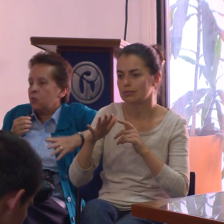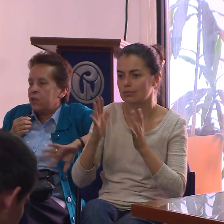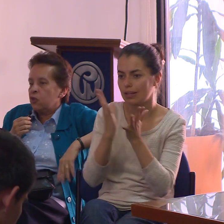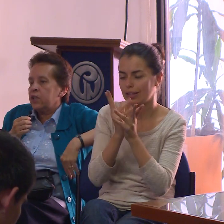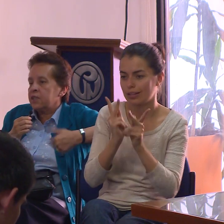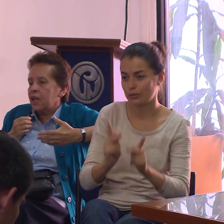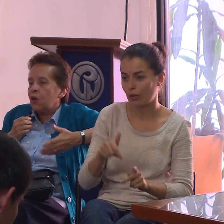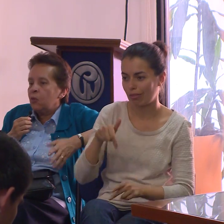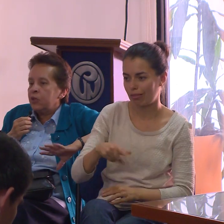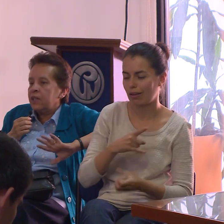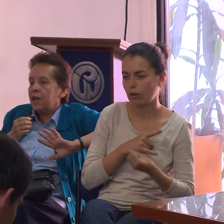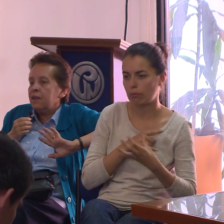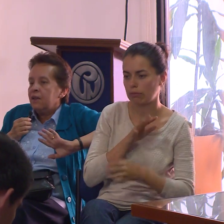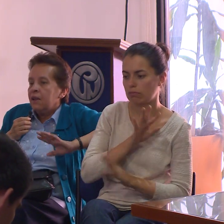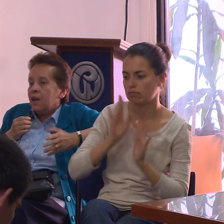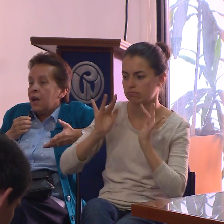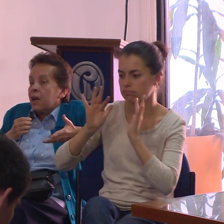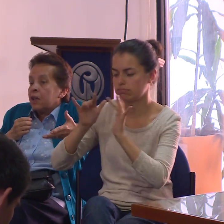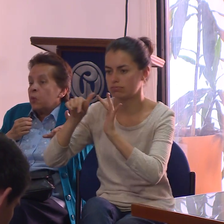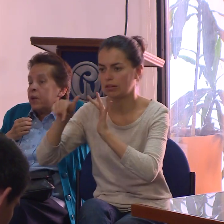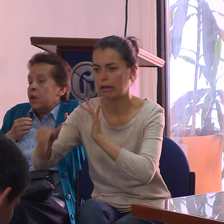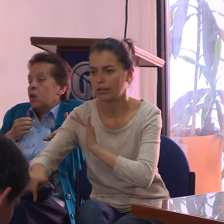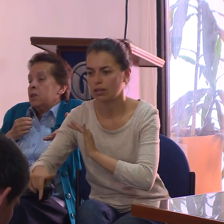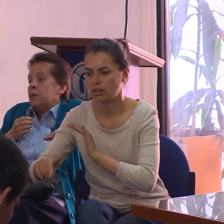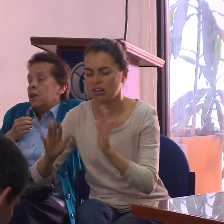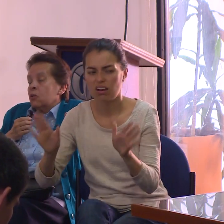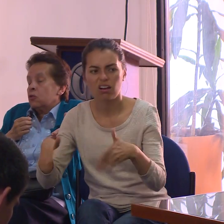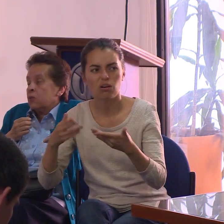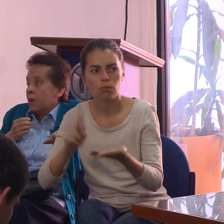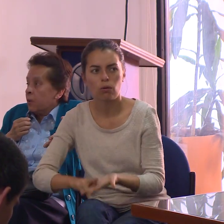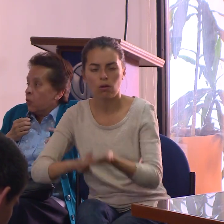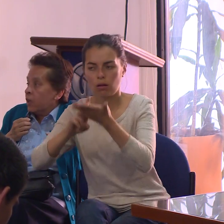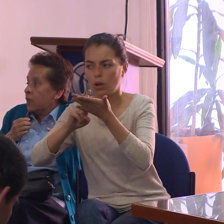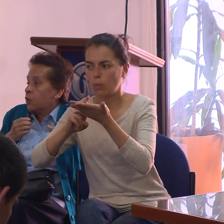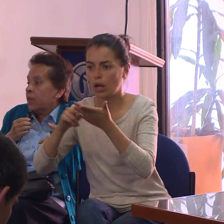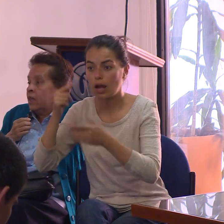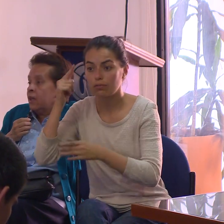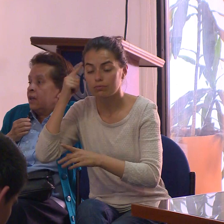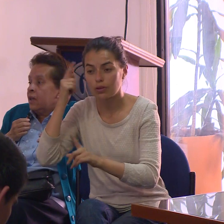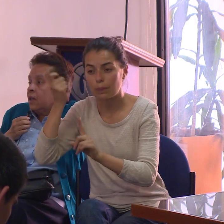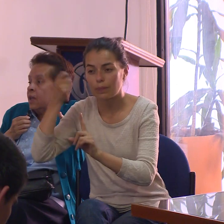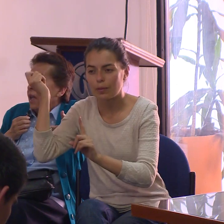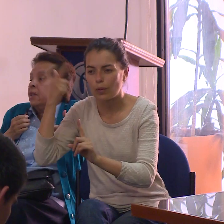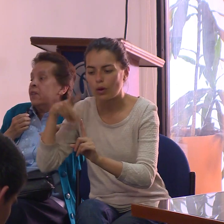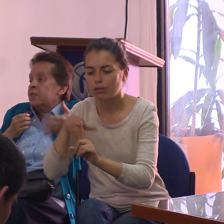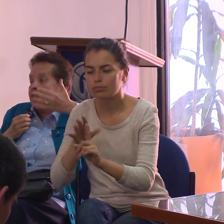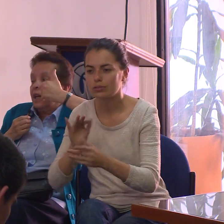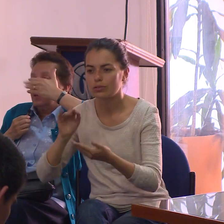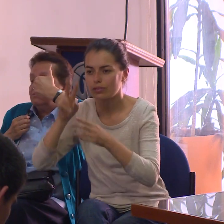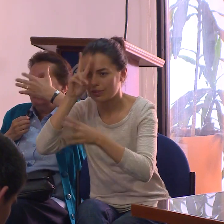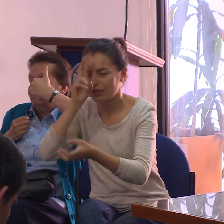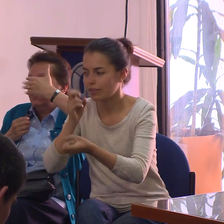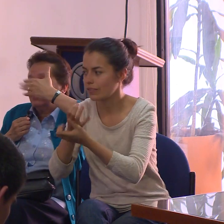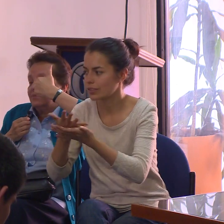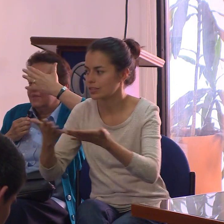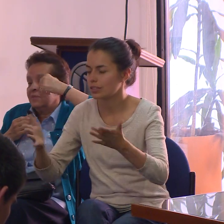también a los mayores y a la comunidad a recuperar la memoria sobre la